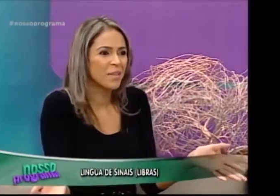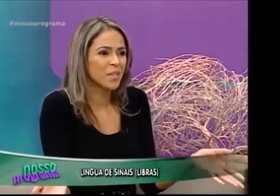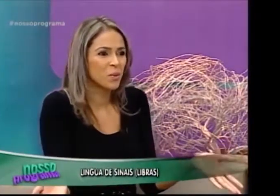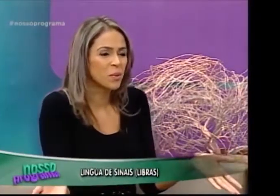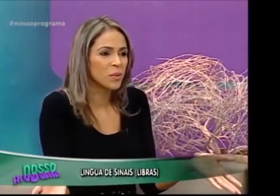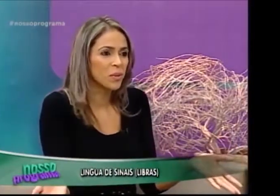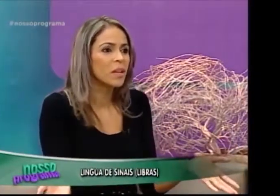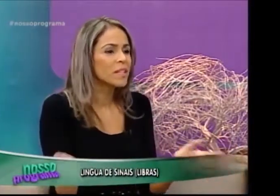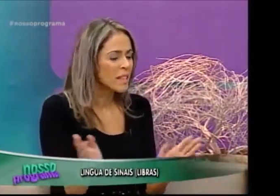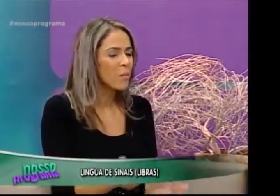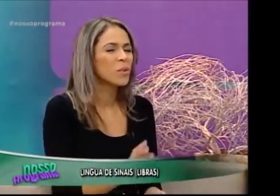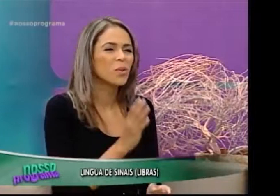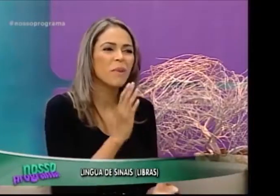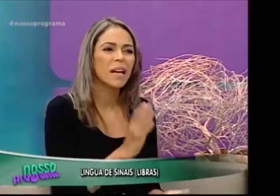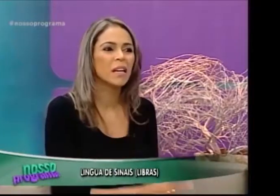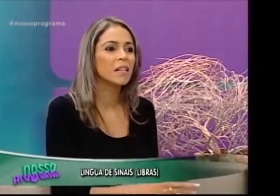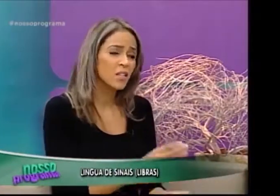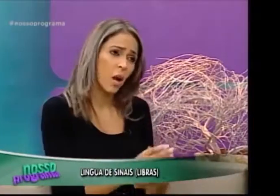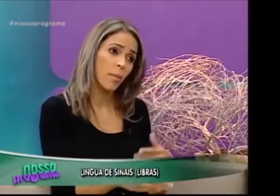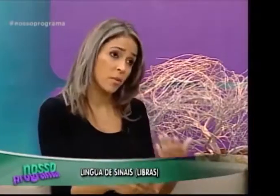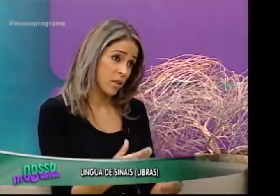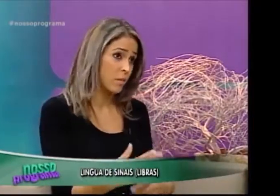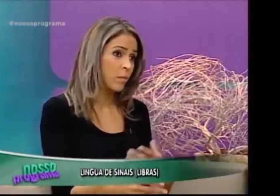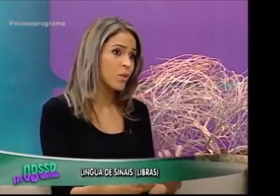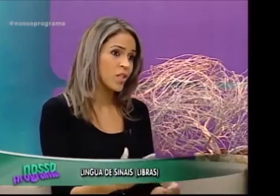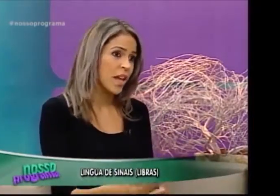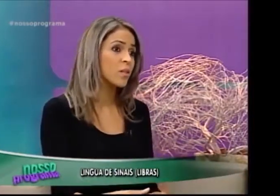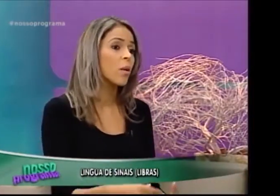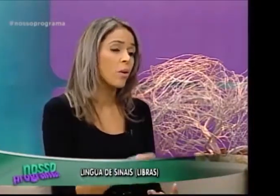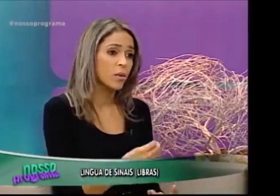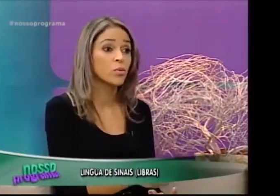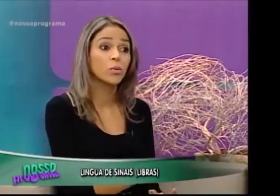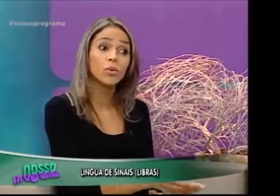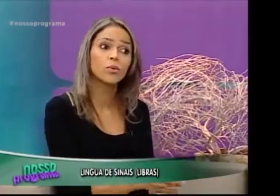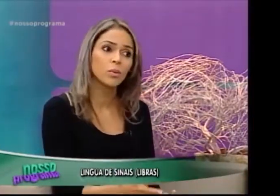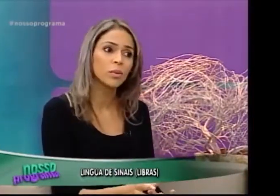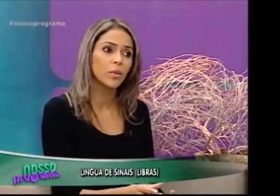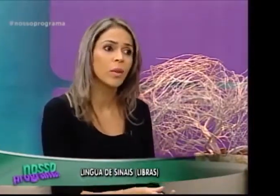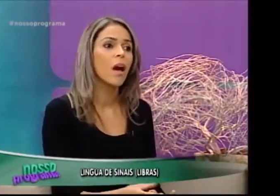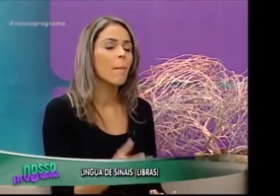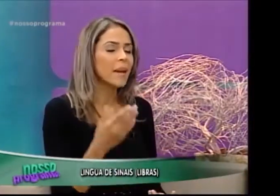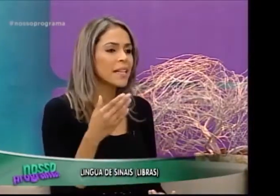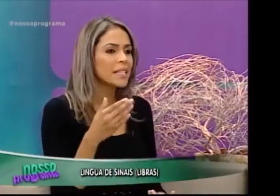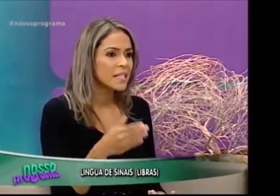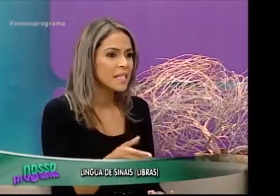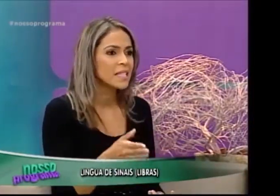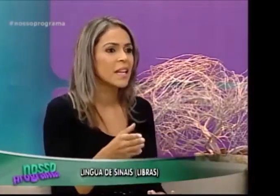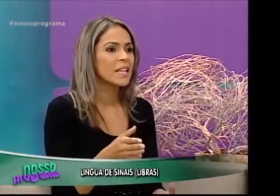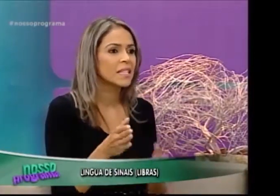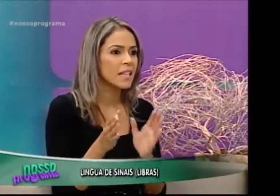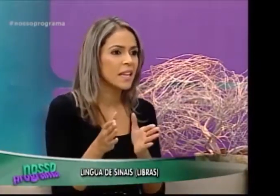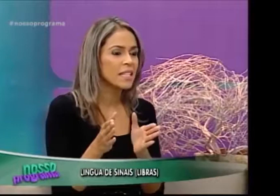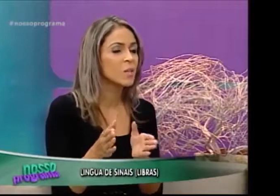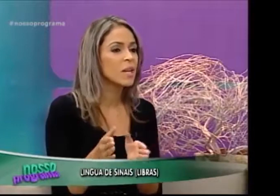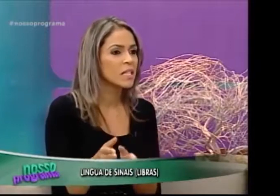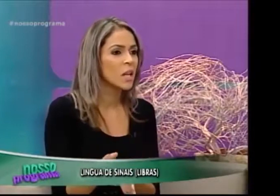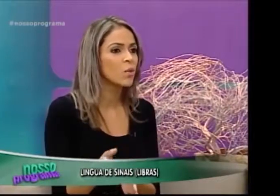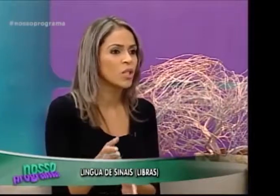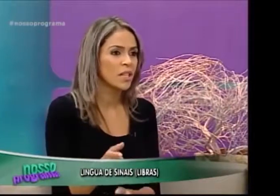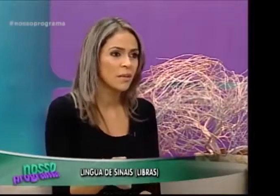de surdo? Seria muito bacana. E já um projeto, algo que os surdos lutam para que exista essa educação de Libras,